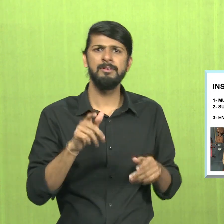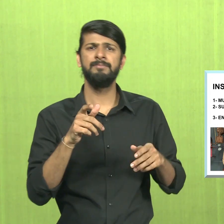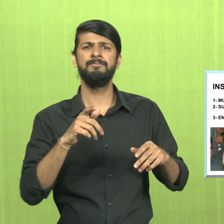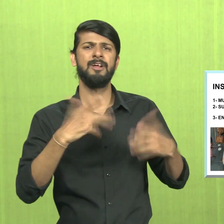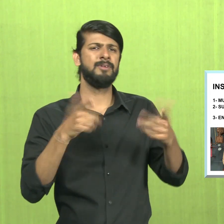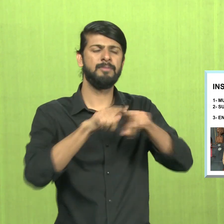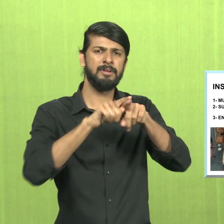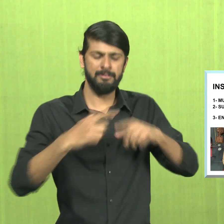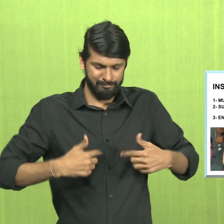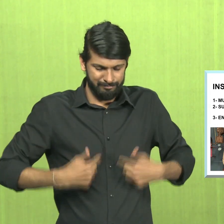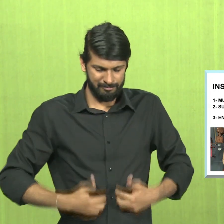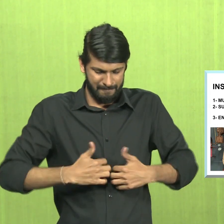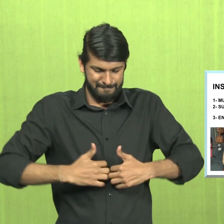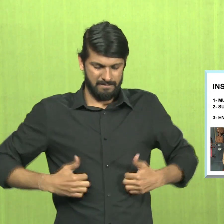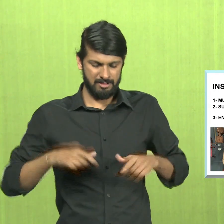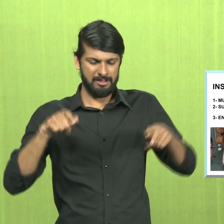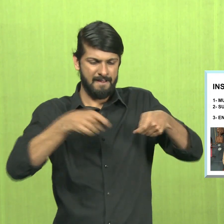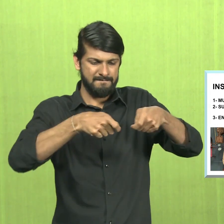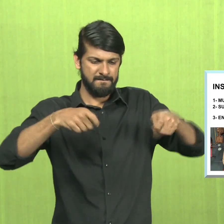फॉर रिसर्च सेंटर